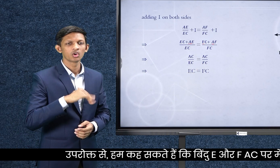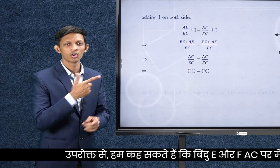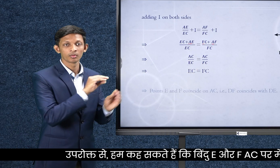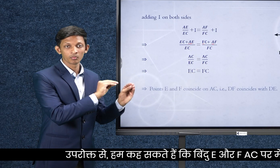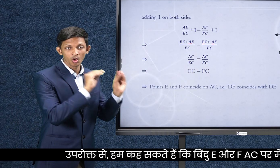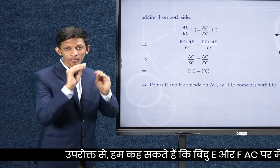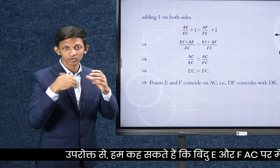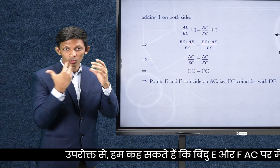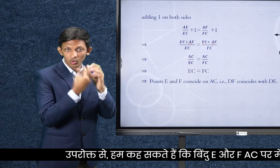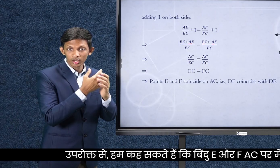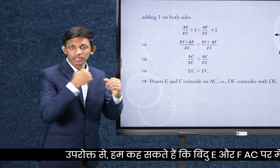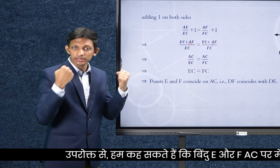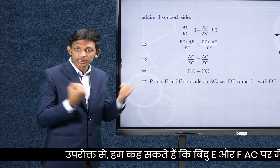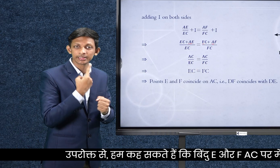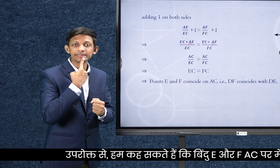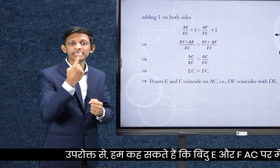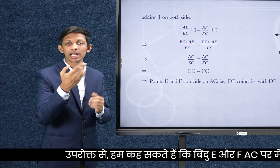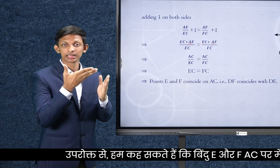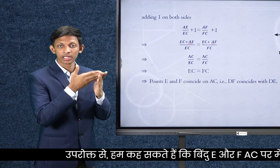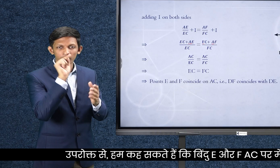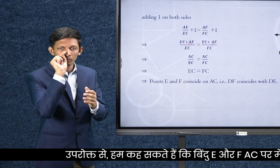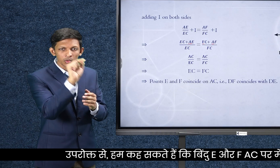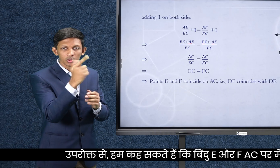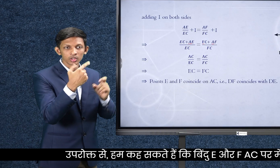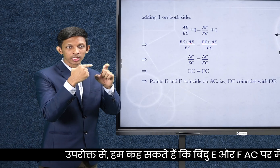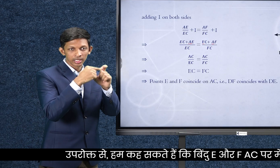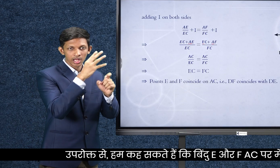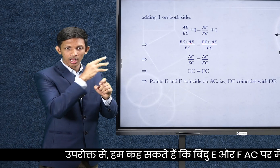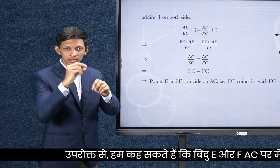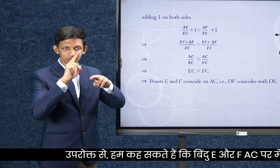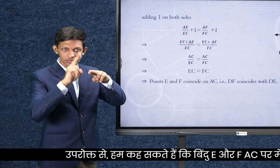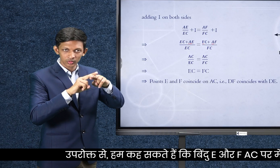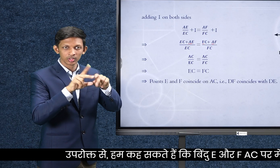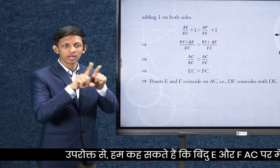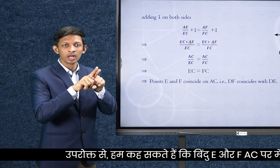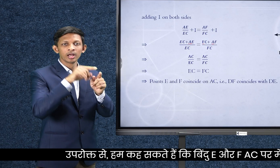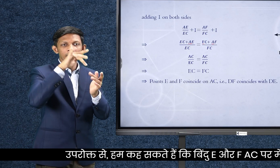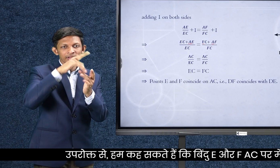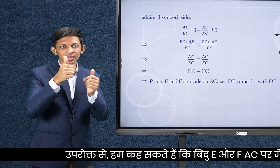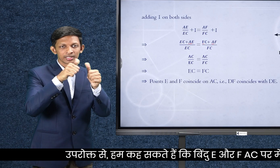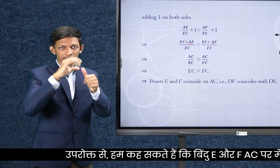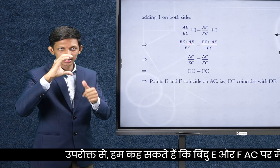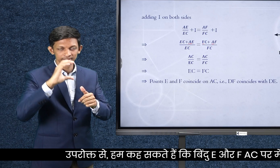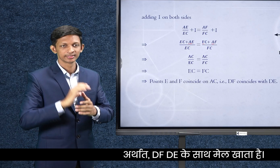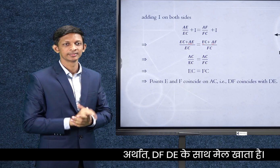उपरोक्त से हम कह सकते हैं कि बिंदु E और F AC पर मेल खाते हैं,